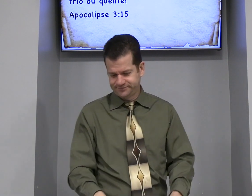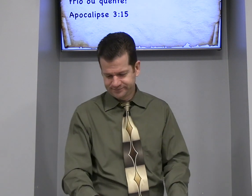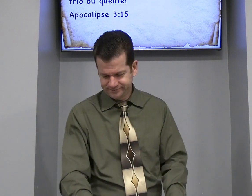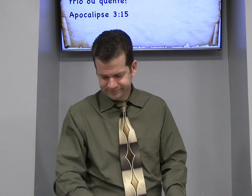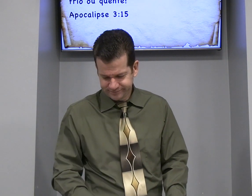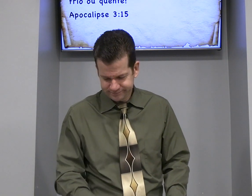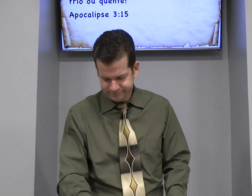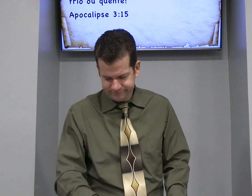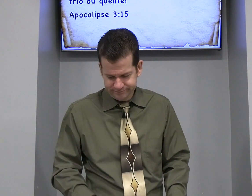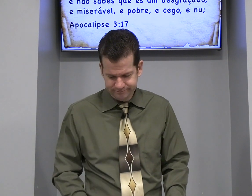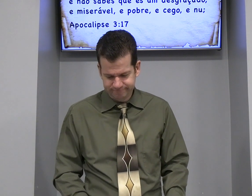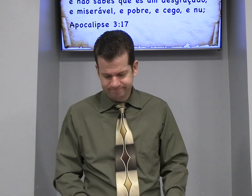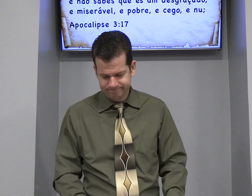desculpas.